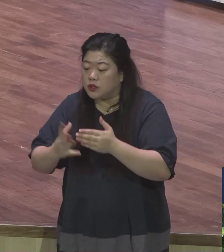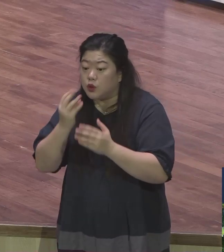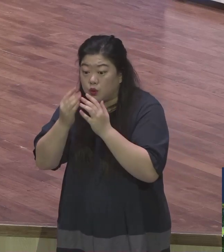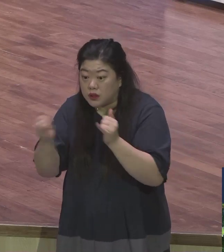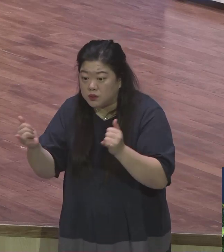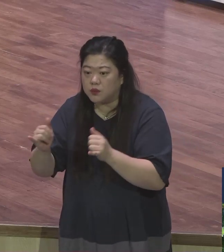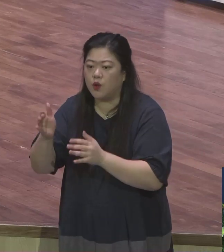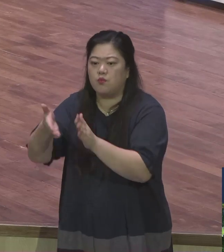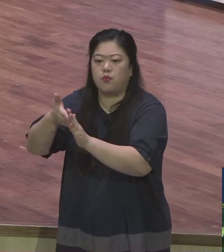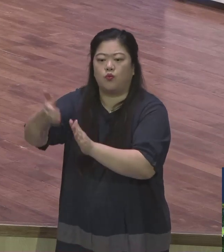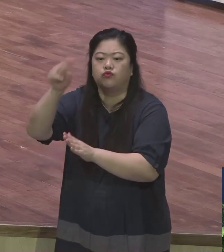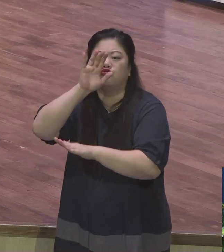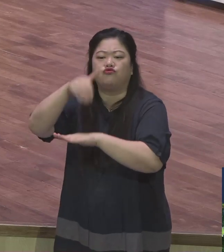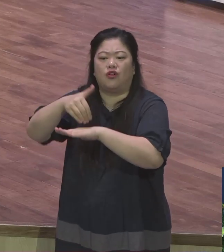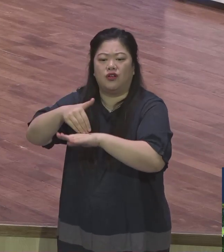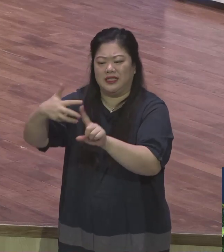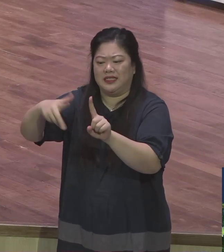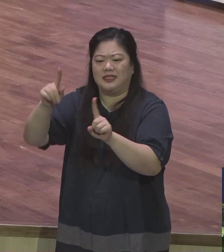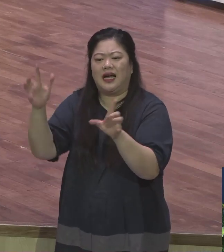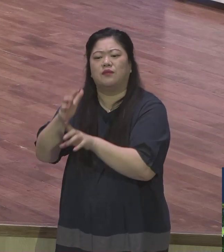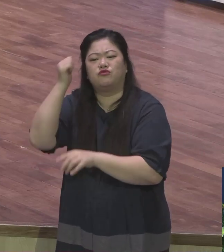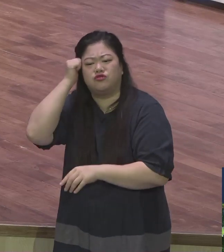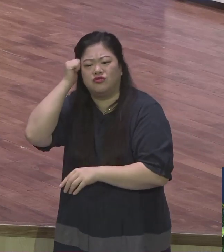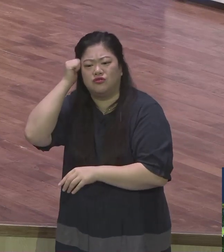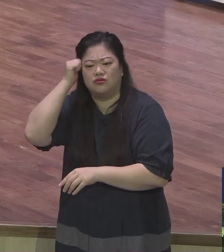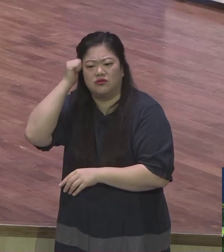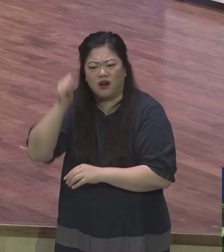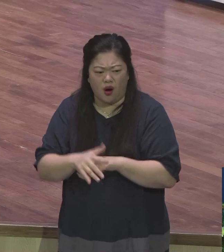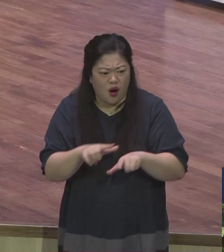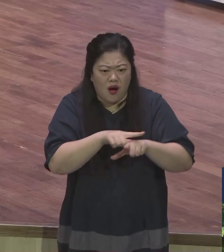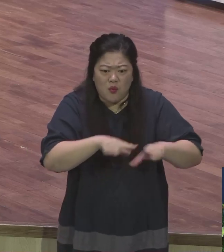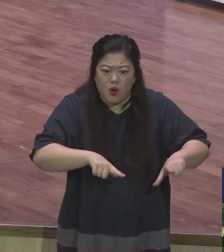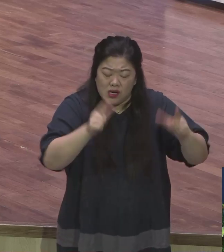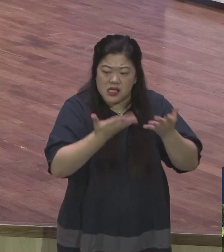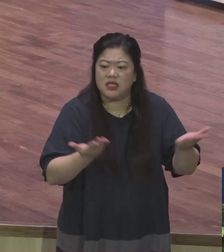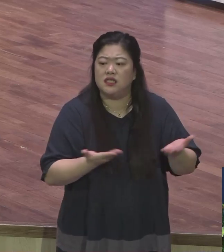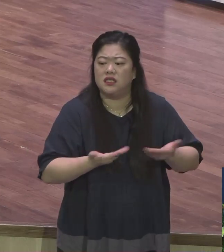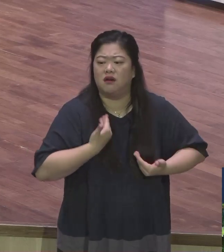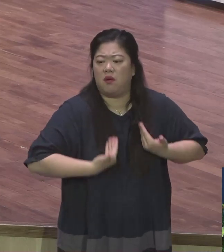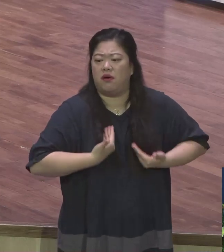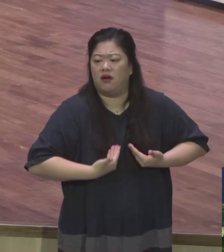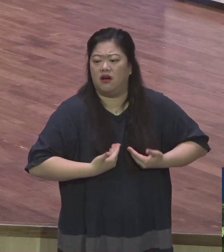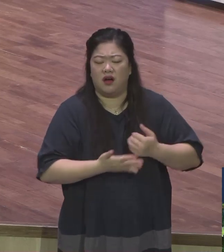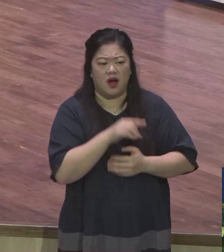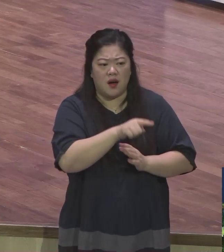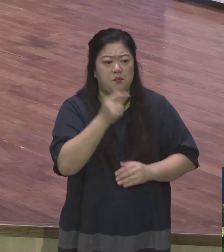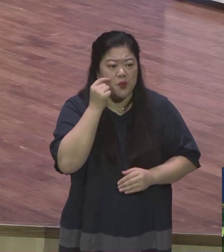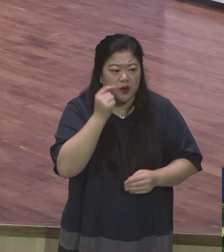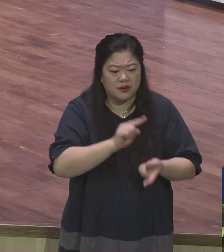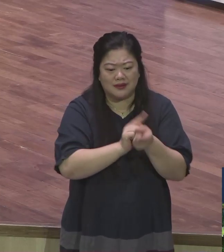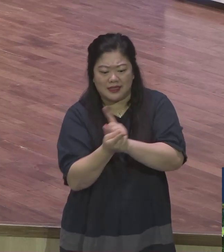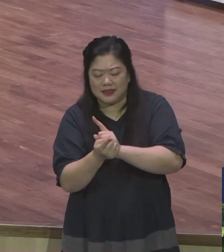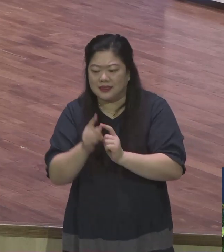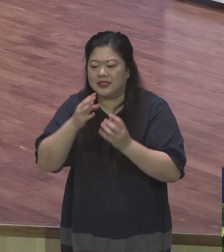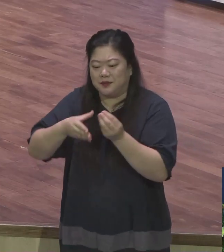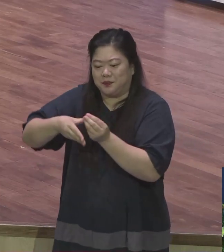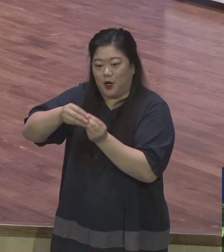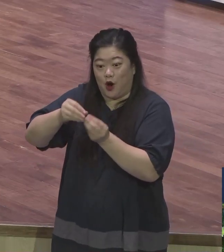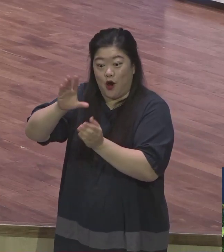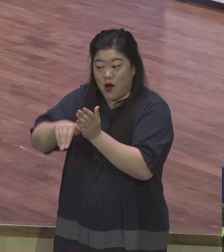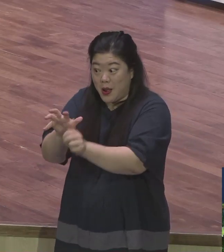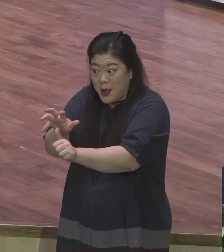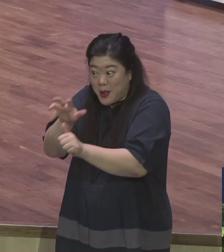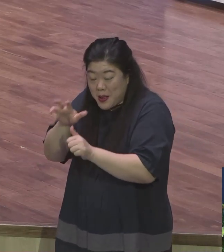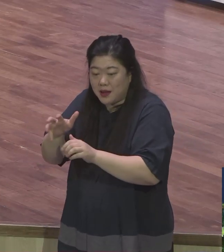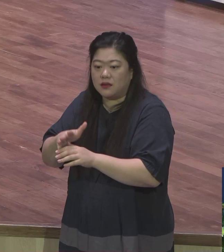평소 때는 직장 다니느라 시간 없기 때문에 그렇게 시간을 내어서 그렇게 합숙, 팀합숙, 1차